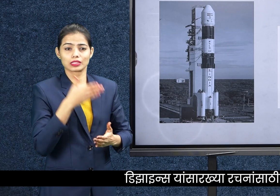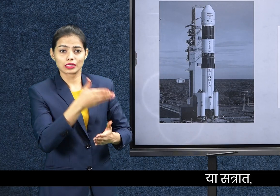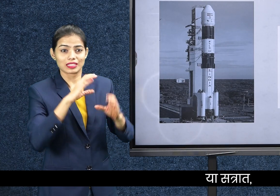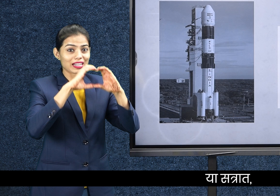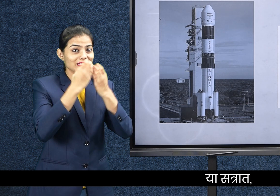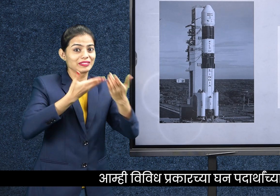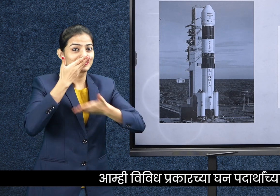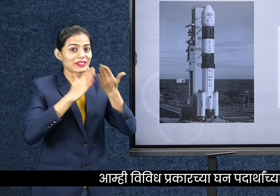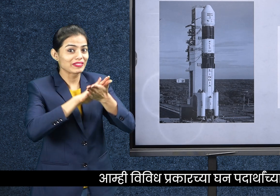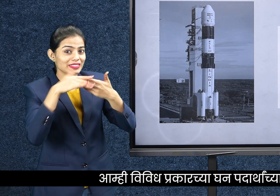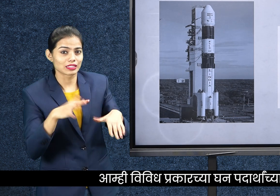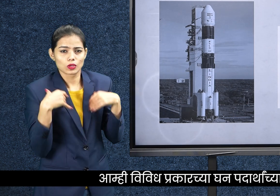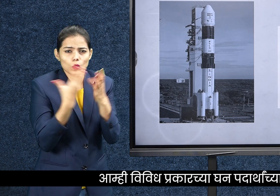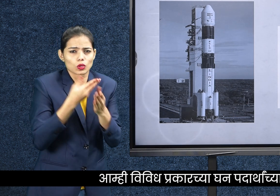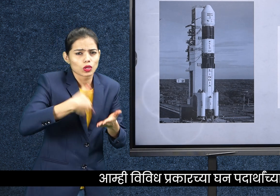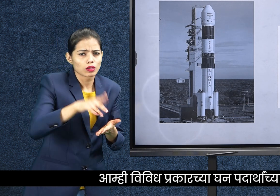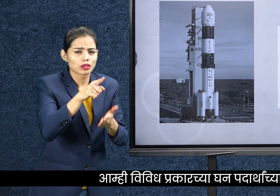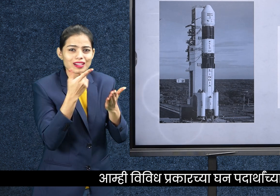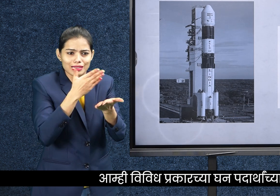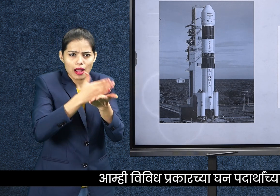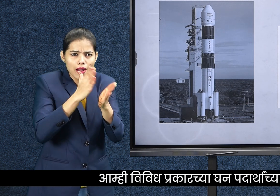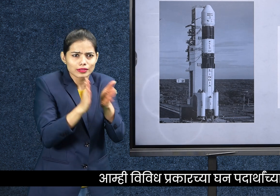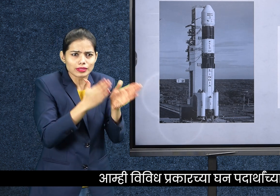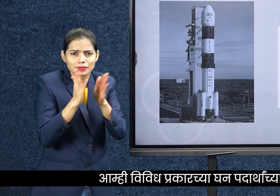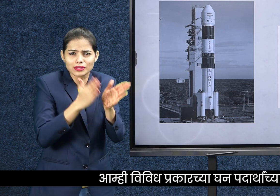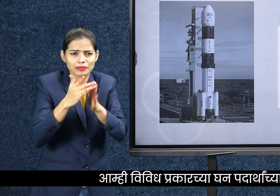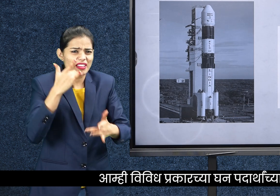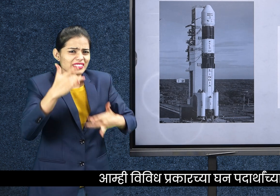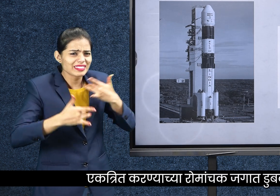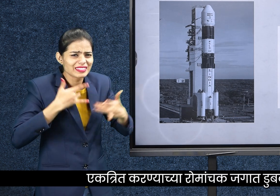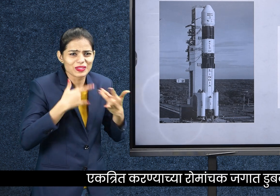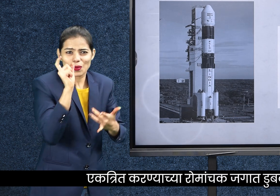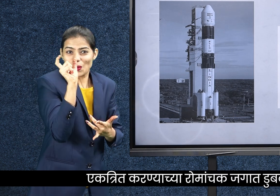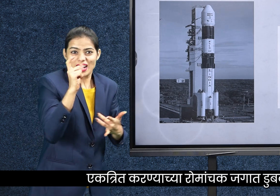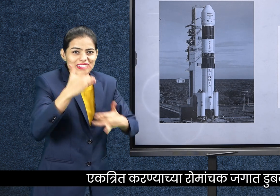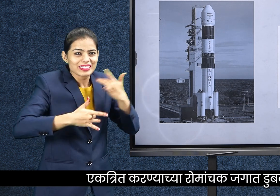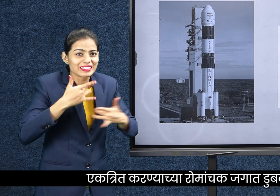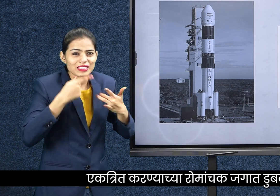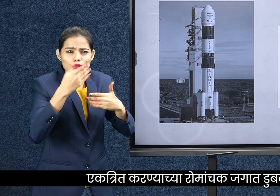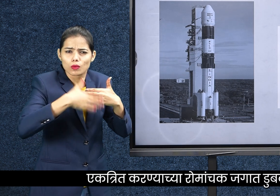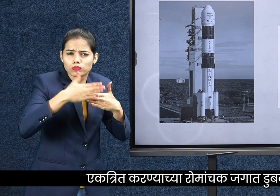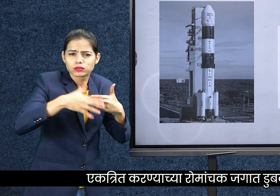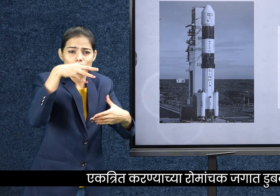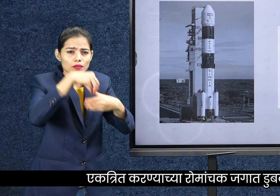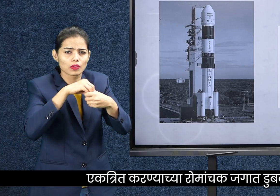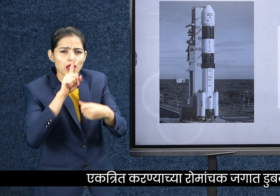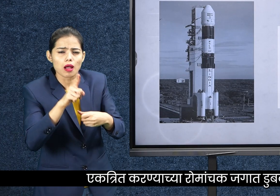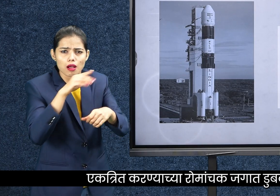या सत्रात आम्ही विविध प्रकारच्या घनपदार्थांच्या पृष्ठभागाचे क्षेत्र एकत्रित करण्याच्या रोमांचक जगात डुबकी मारणार